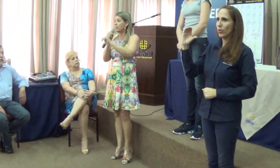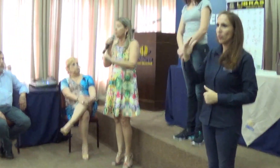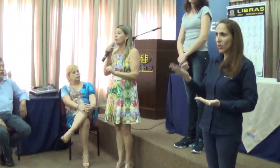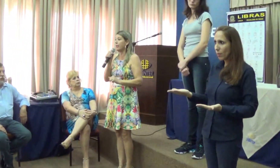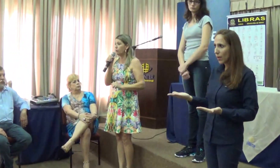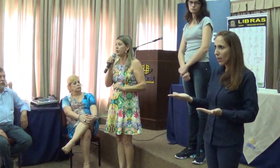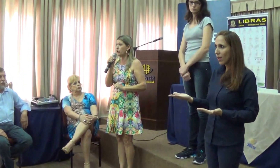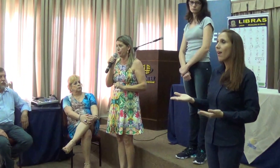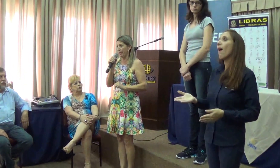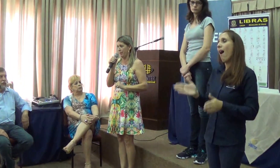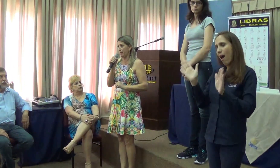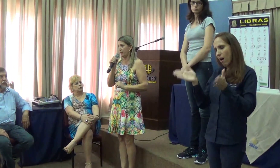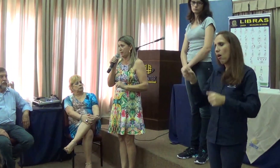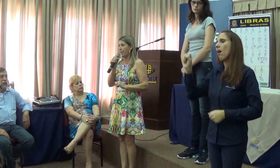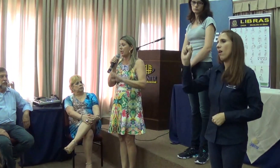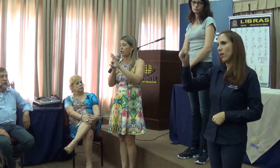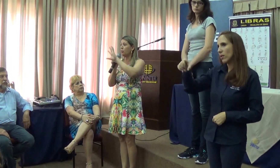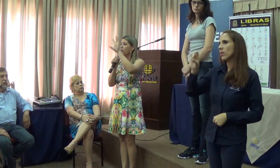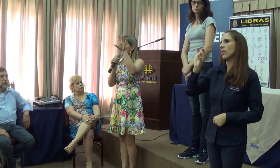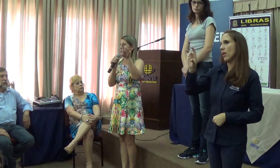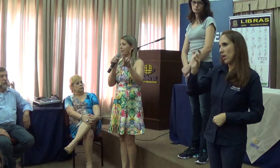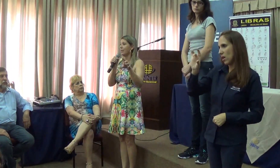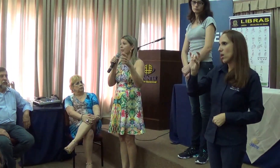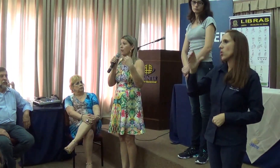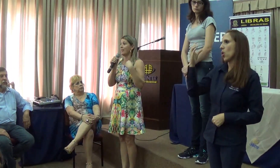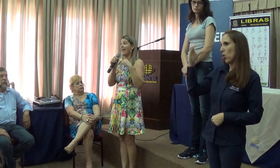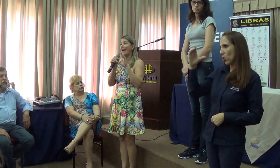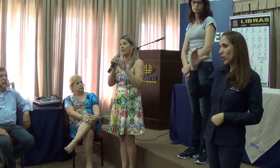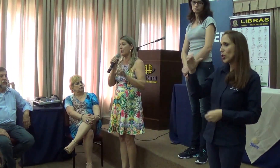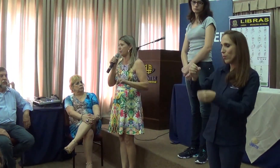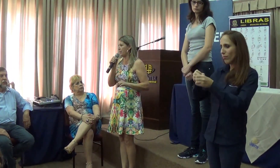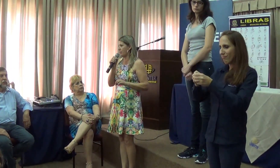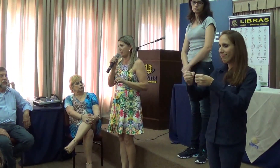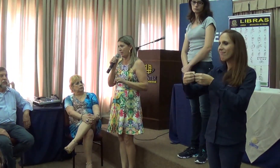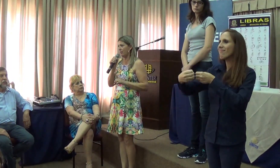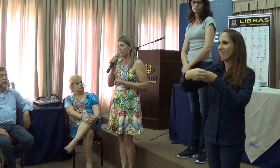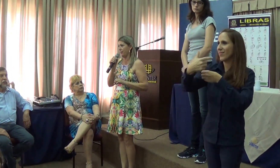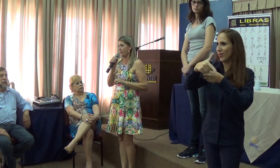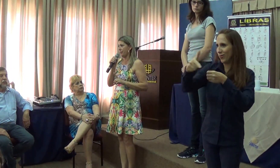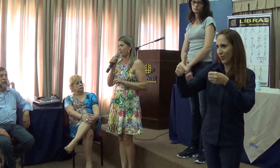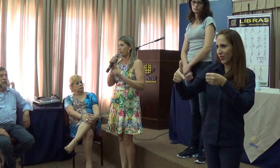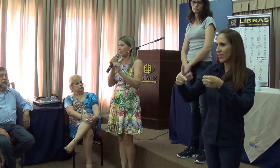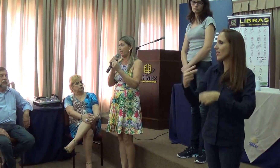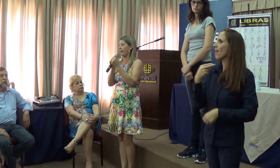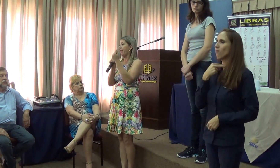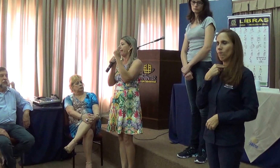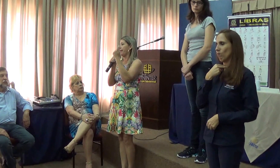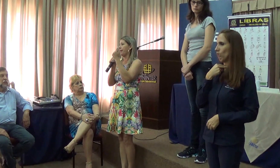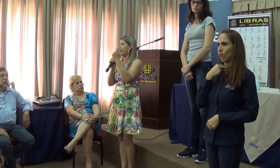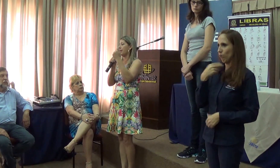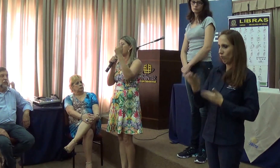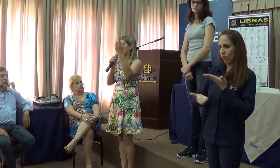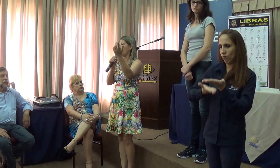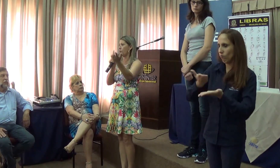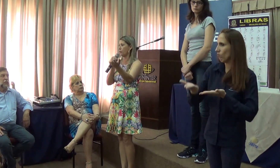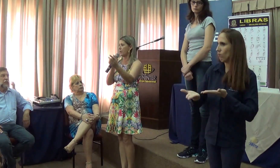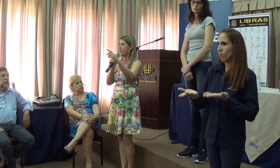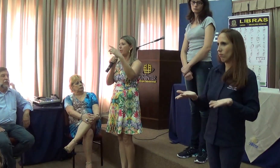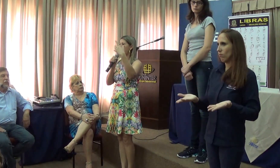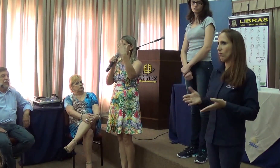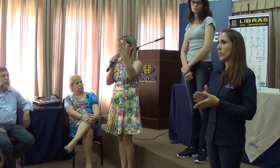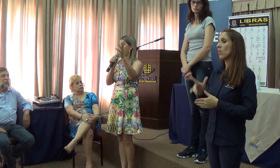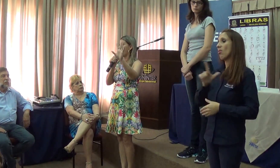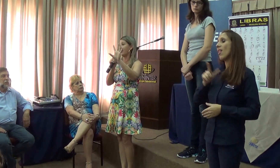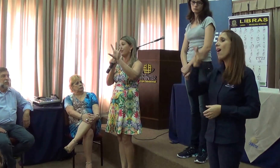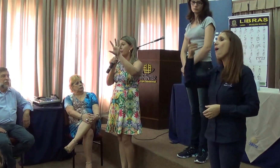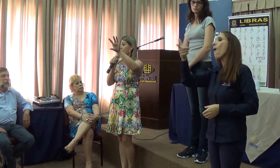é para o município de Curitiba. Região metropolitana, nós ainda não podemos atender. Por quê? Existe um outro